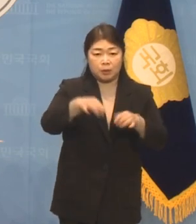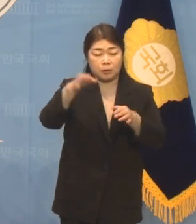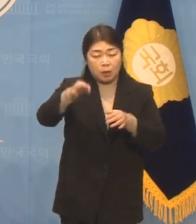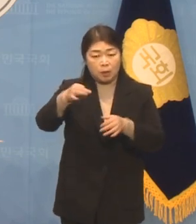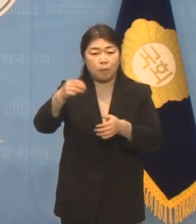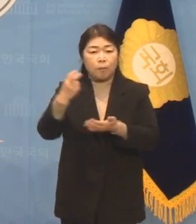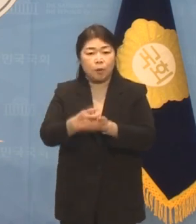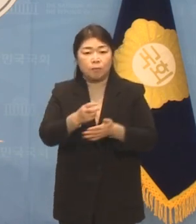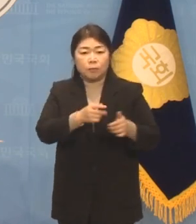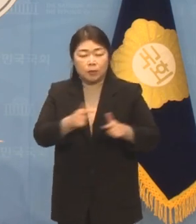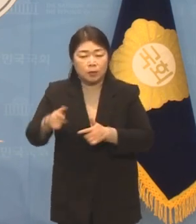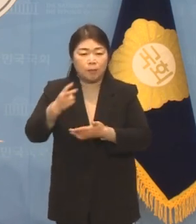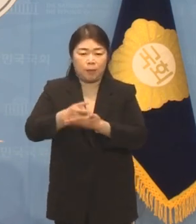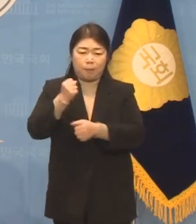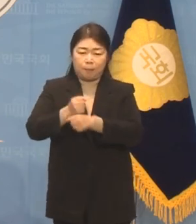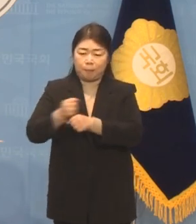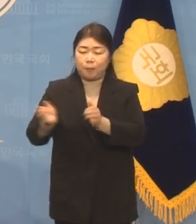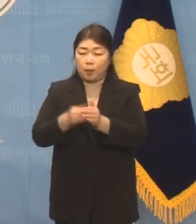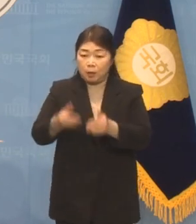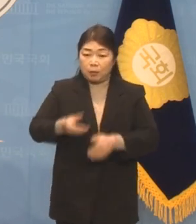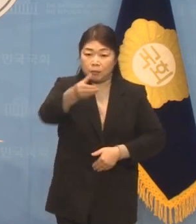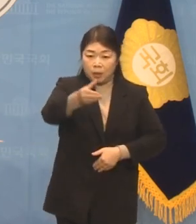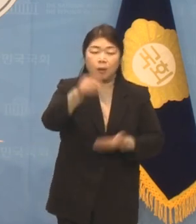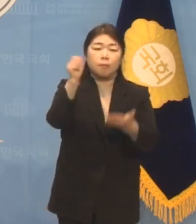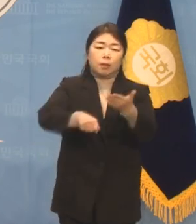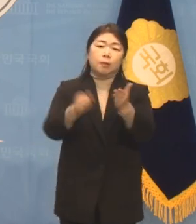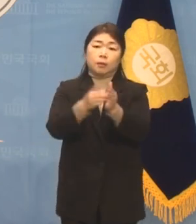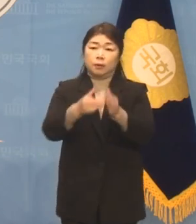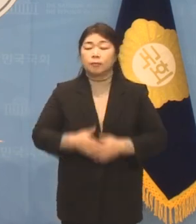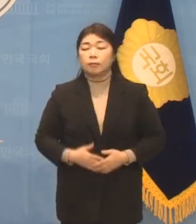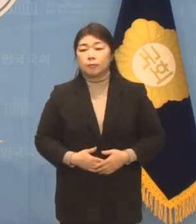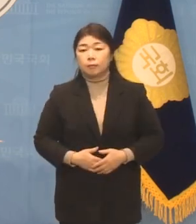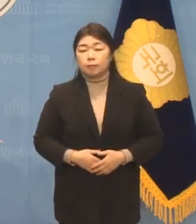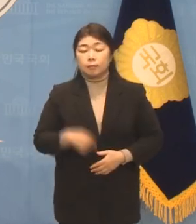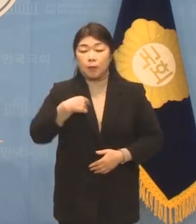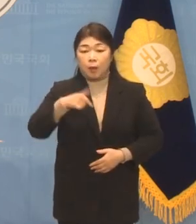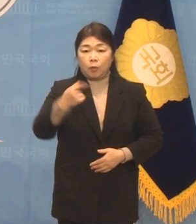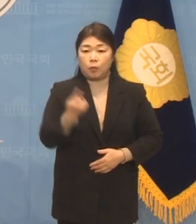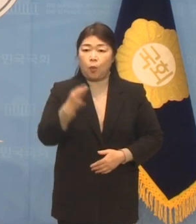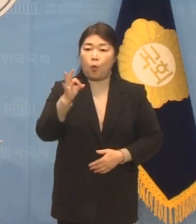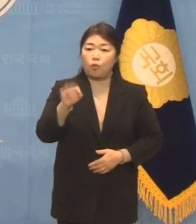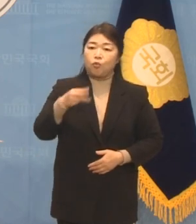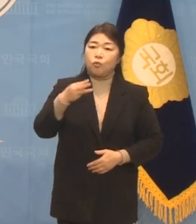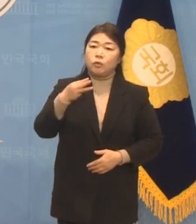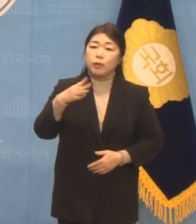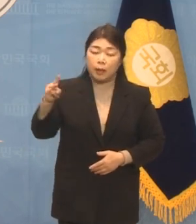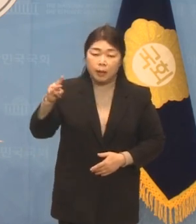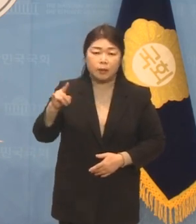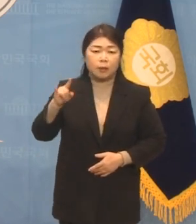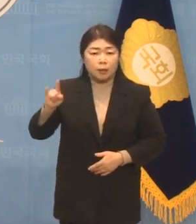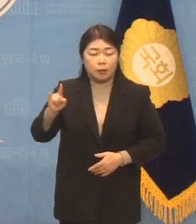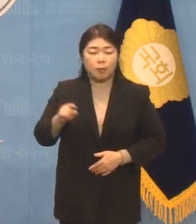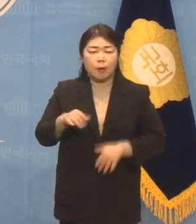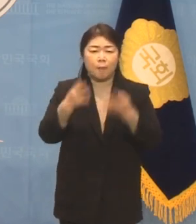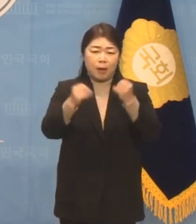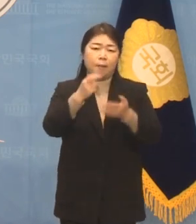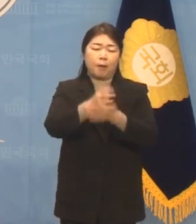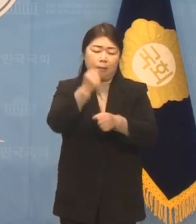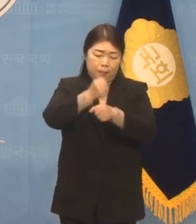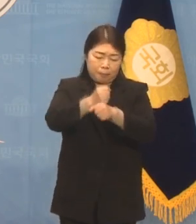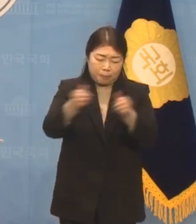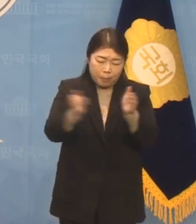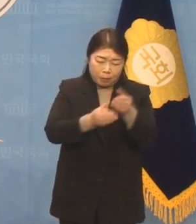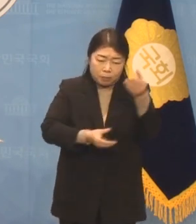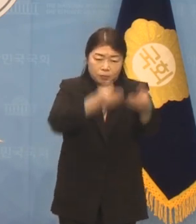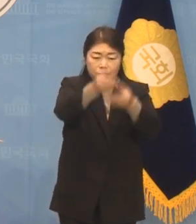공선법 개정안 등을 발의해 통과시켰습니다. 저 노웅래는 특히 누구보다 많은 법을